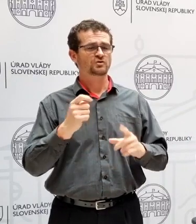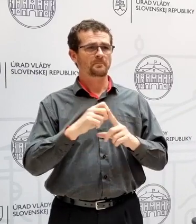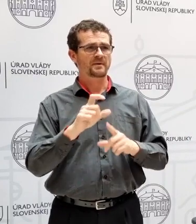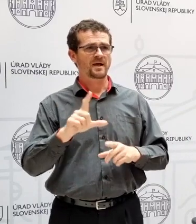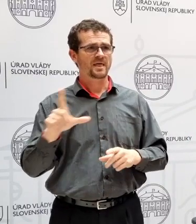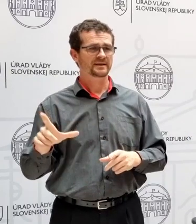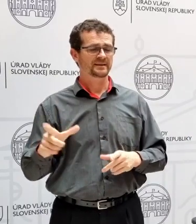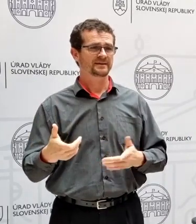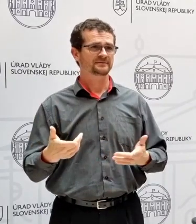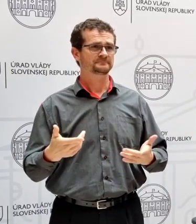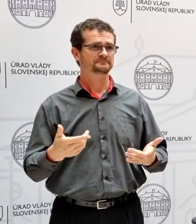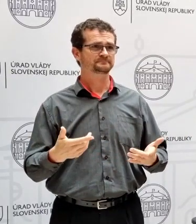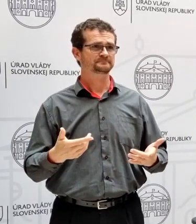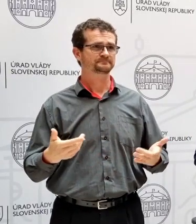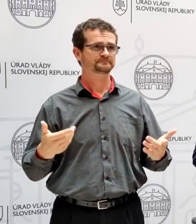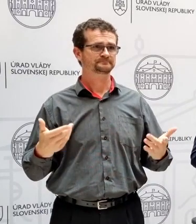Pellegrinim.